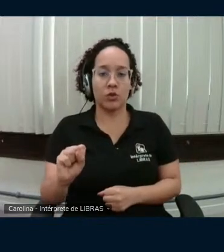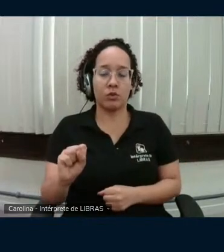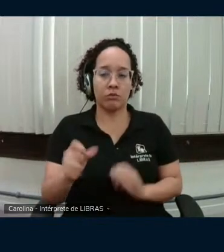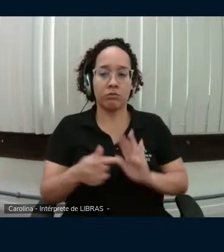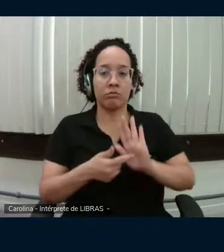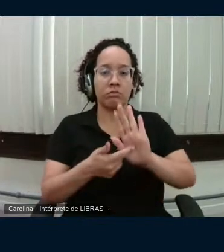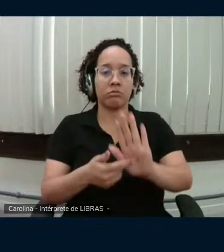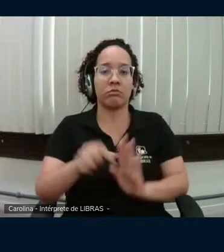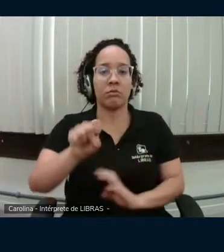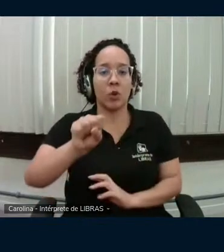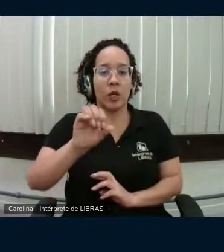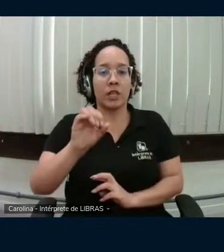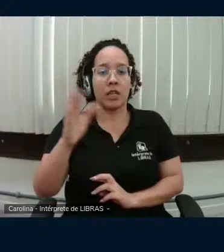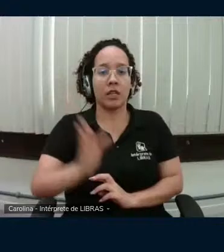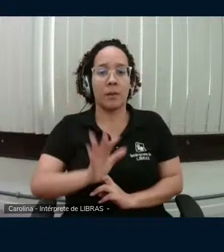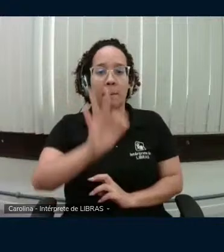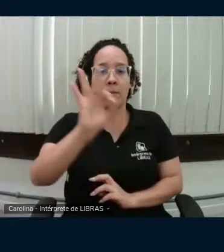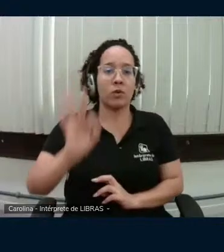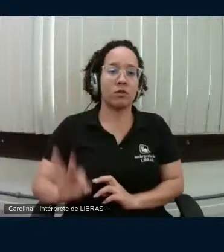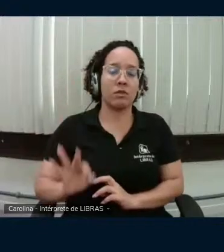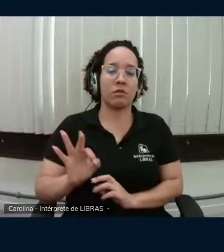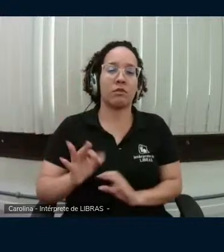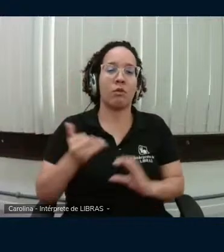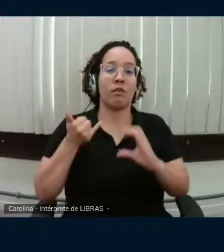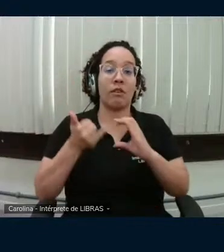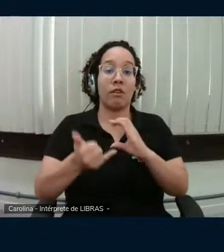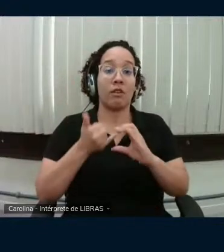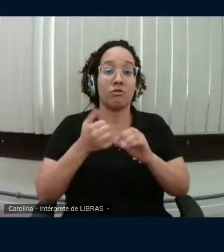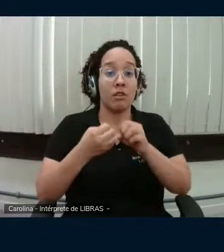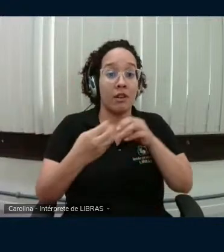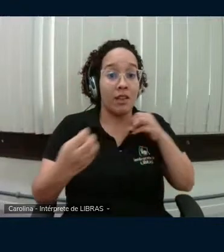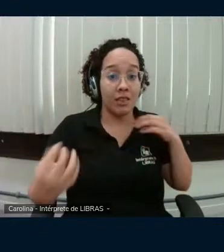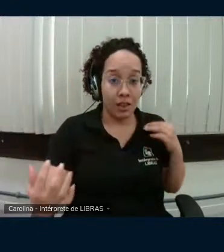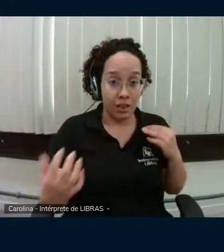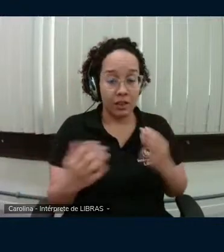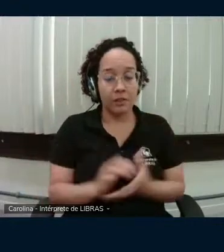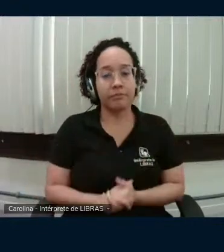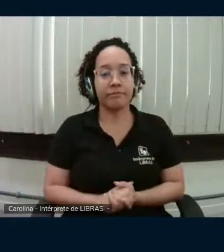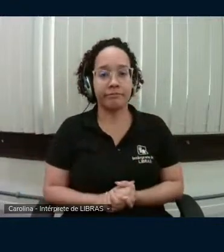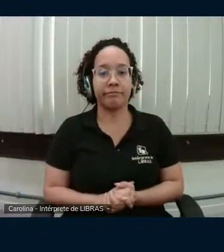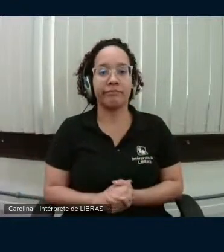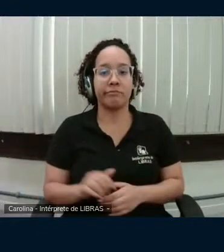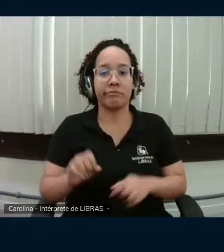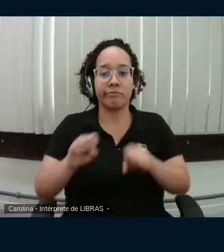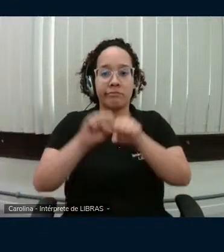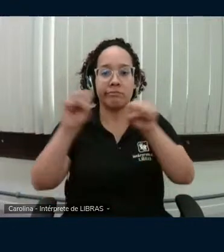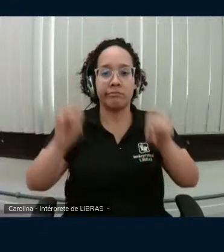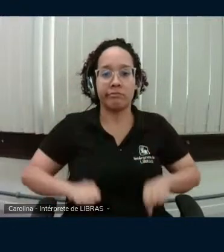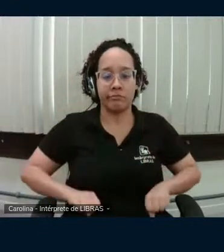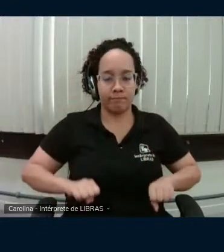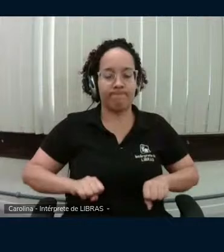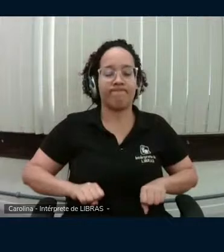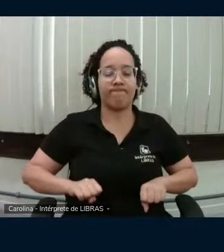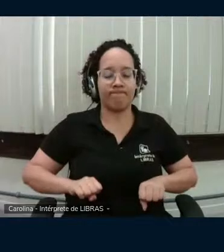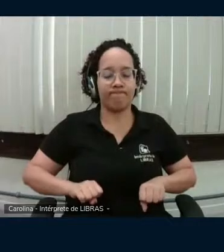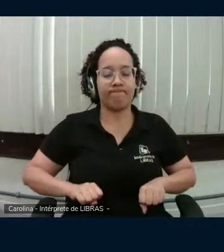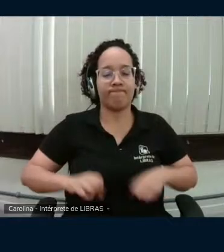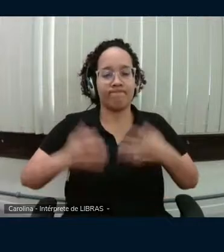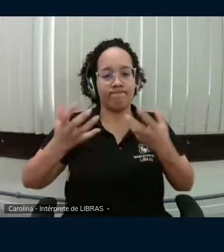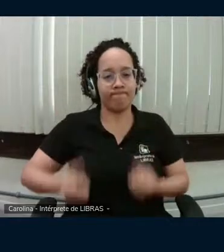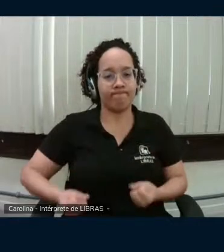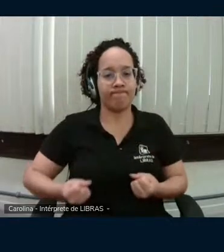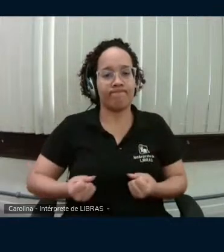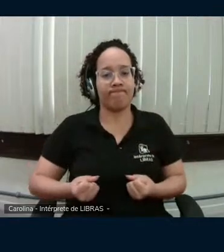colocou 80% no ensino médio EJA, à distância. E as redes estaduais deitaram e rolaram em relação a isso.